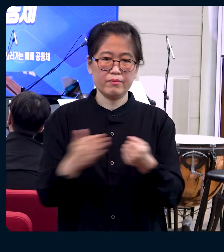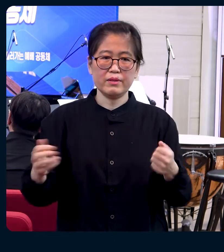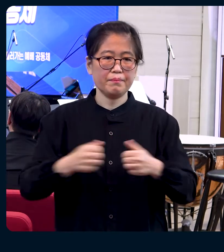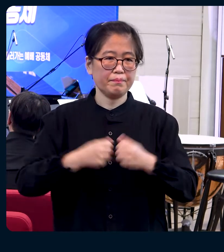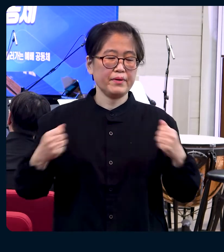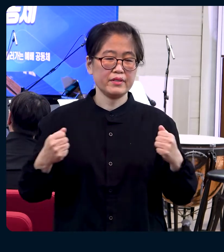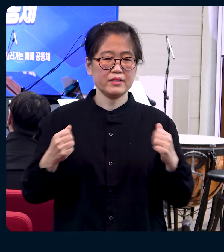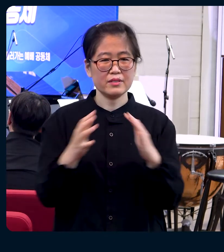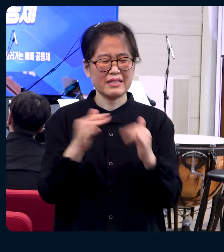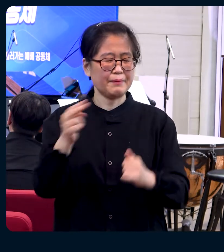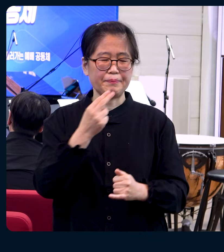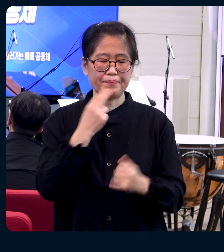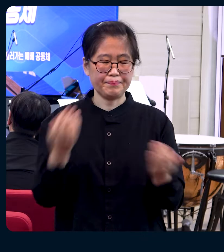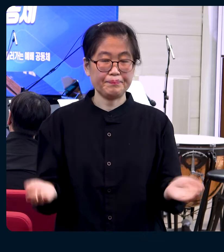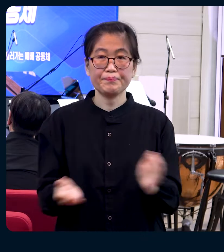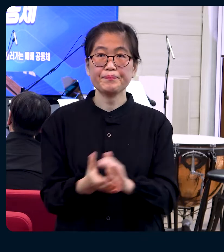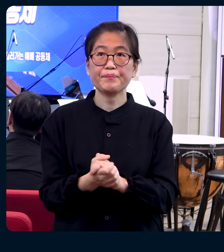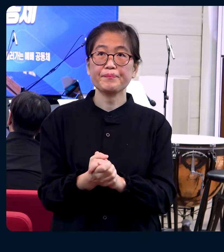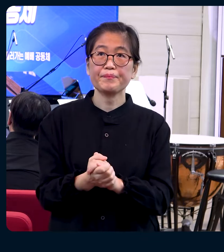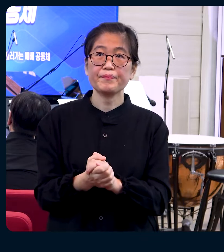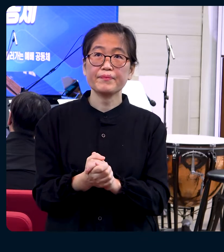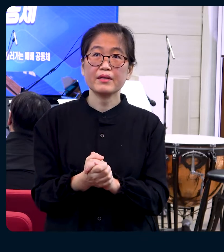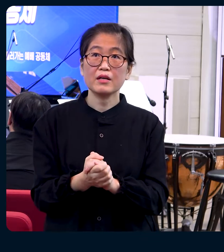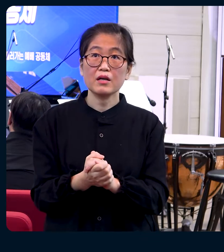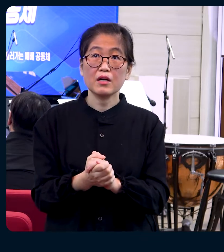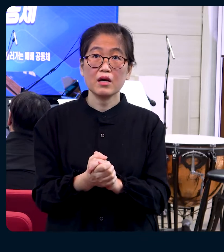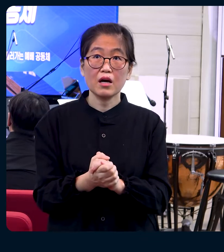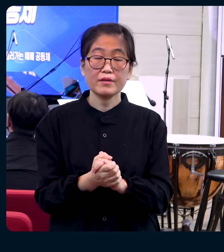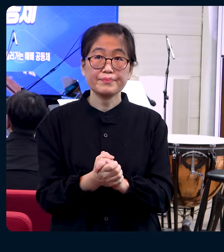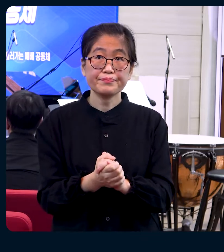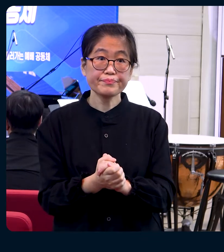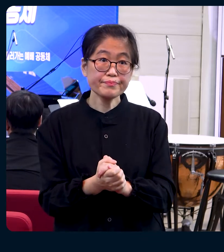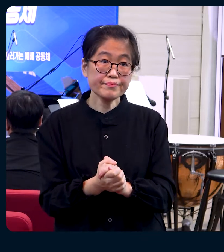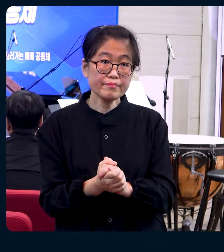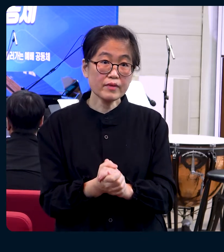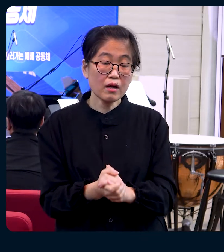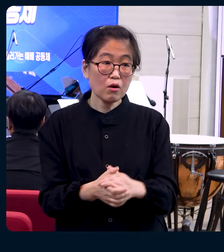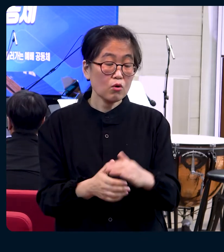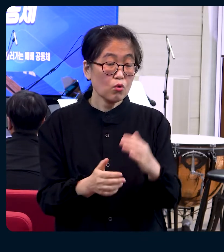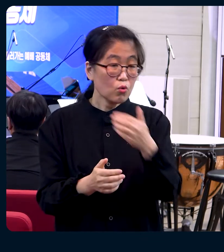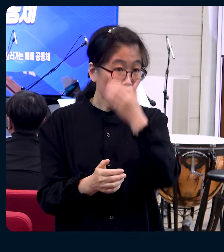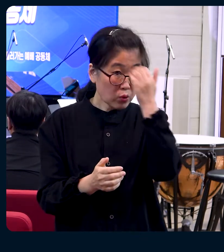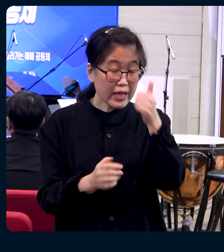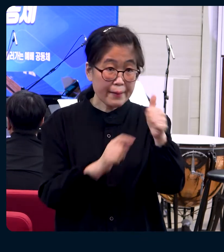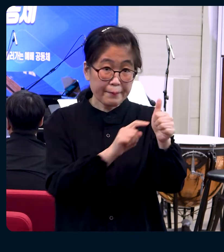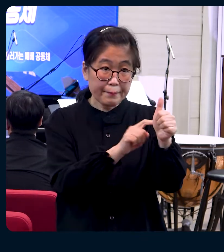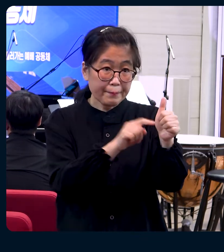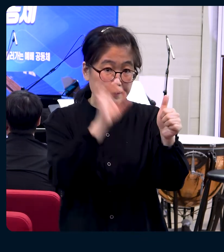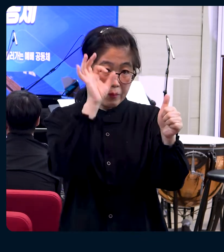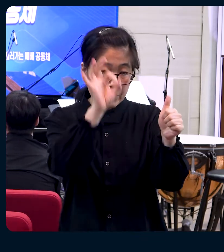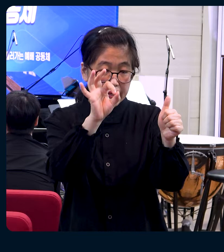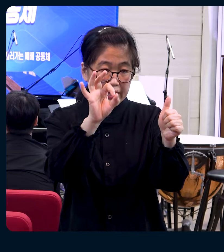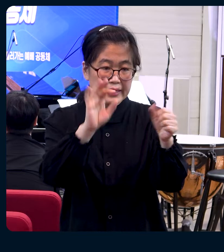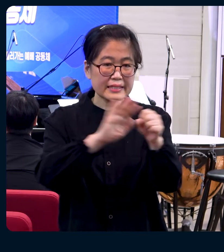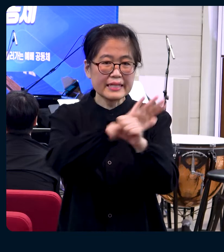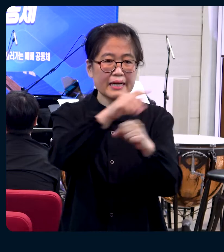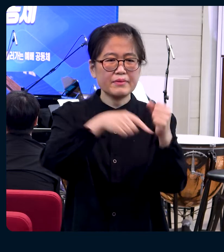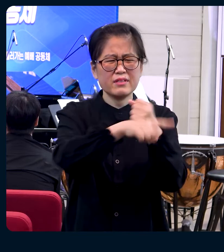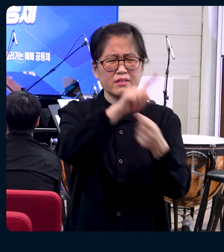없기 때문입니다. 아멘? 그렇다면 요셉의 생애를 쭉 펼쳐놓고 보니까 사랑하는 사람의 뜻대로도